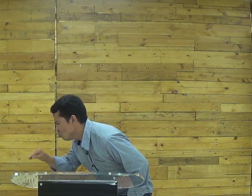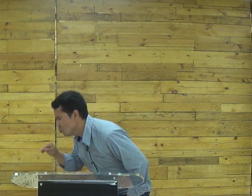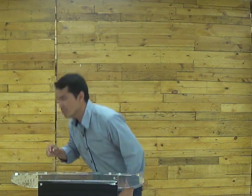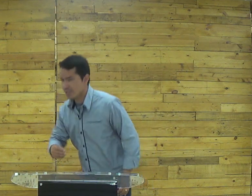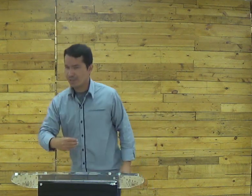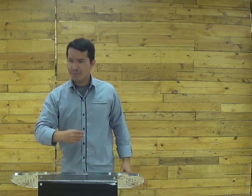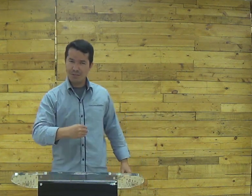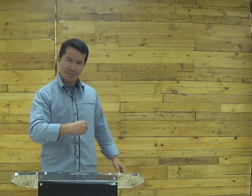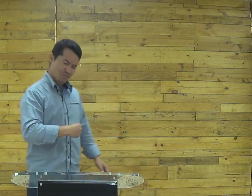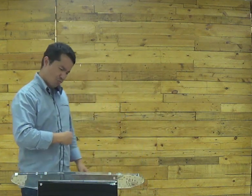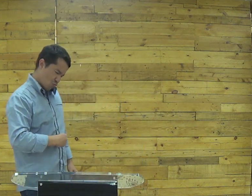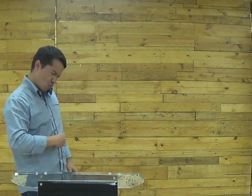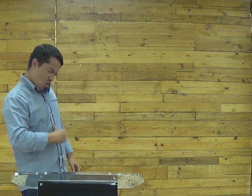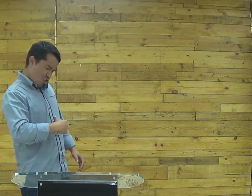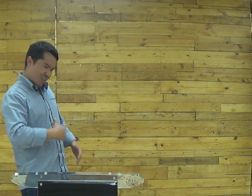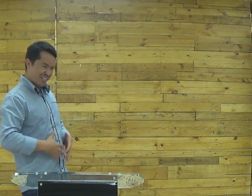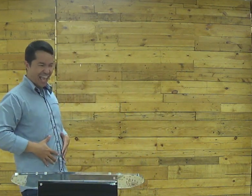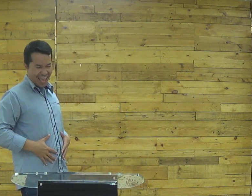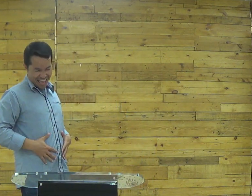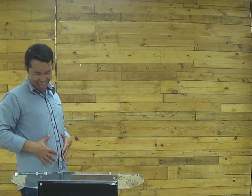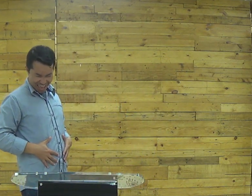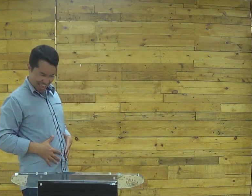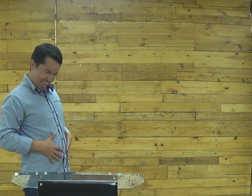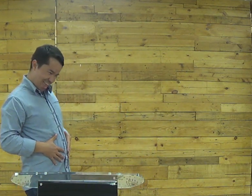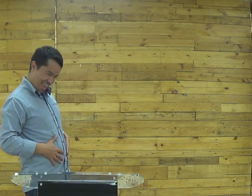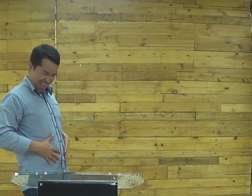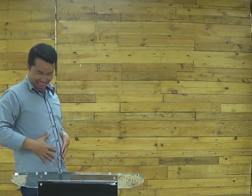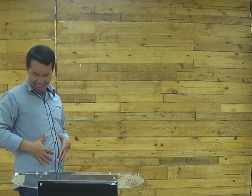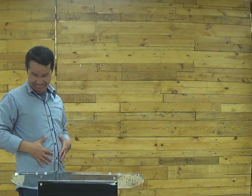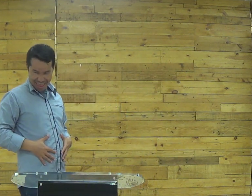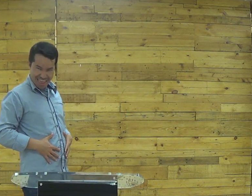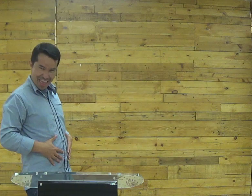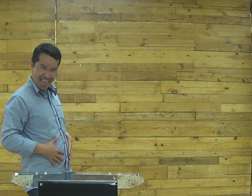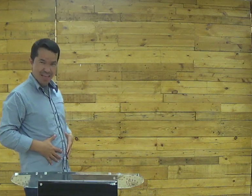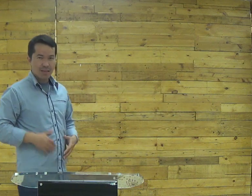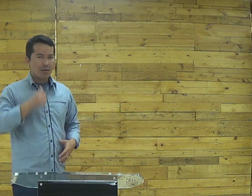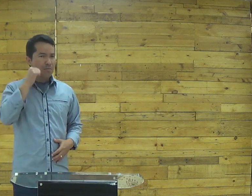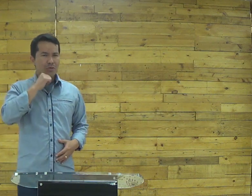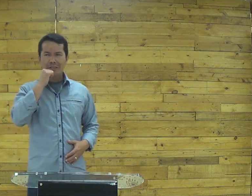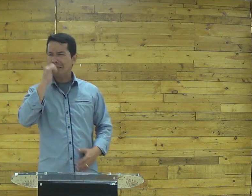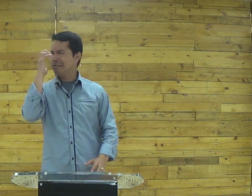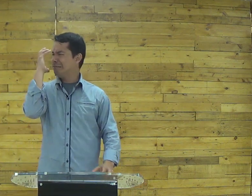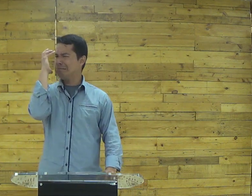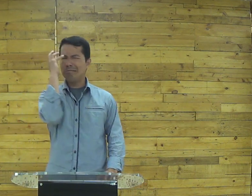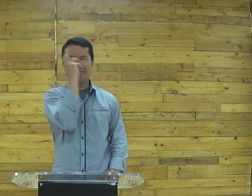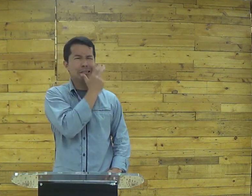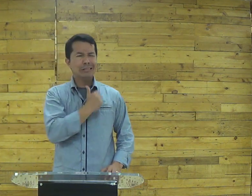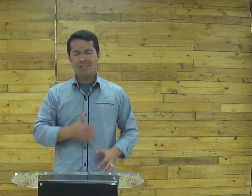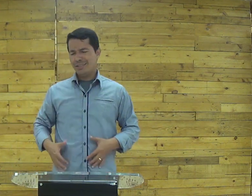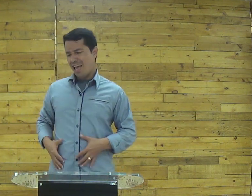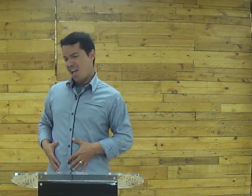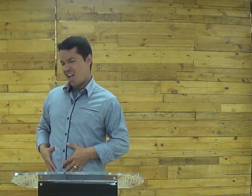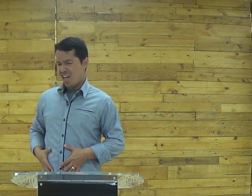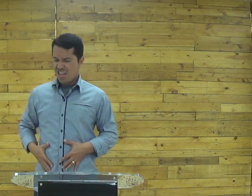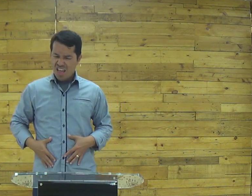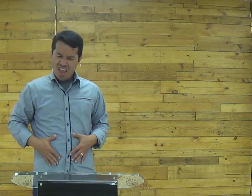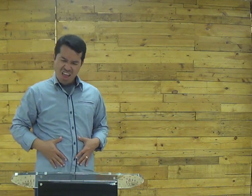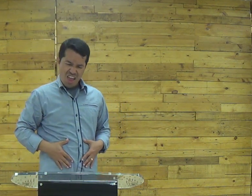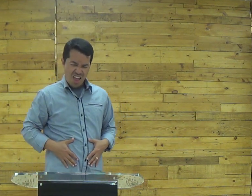ansioso, muito feliz, beijava a barriga de sua esposa, lindo. A sua esposa tão